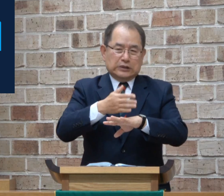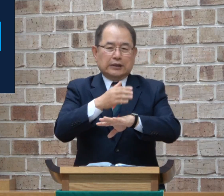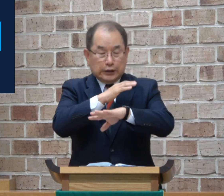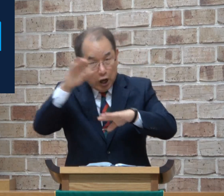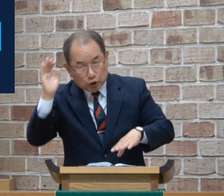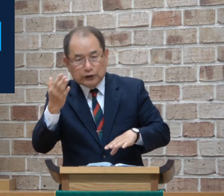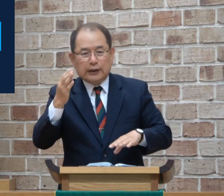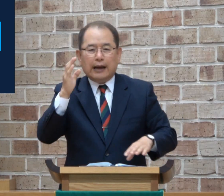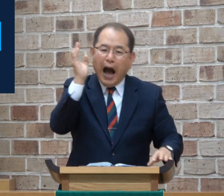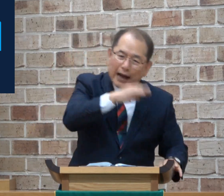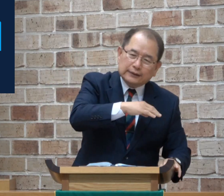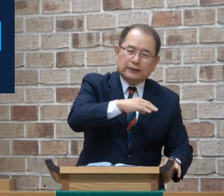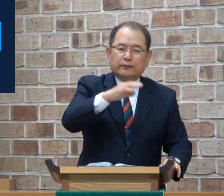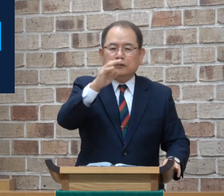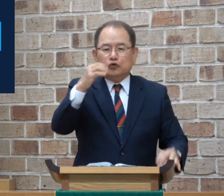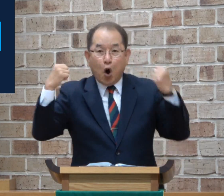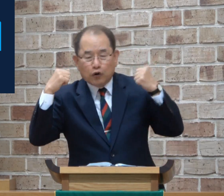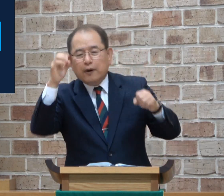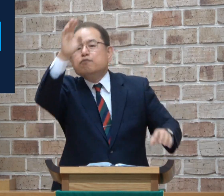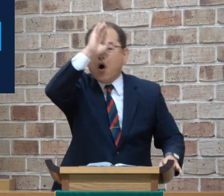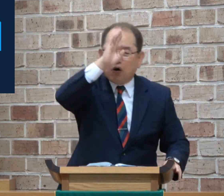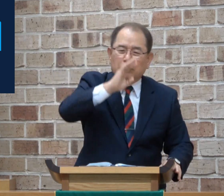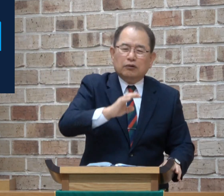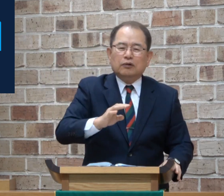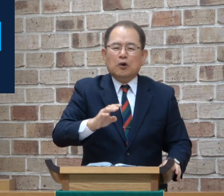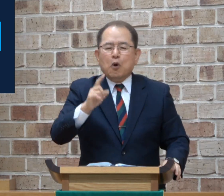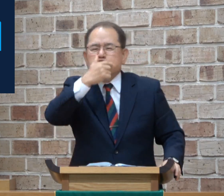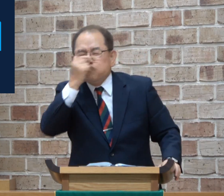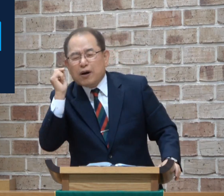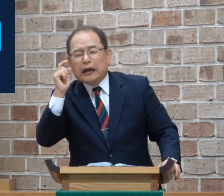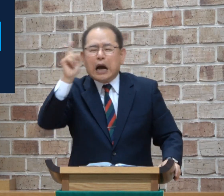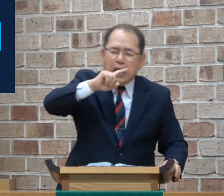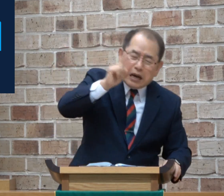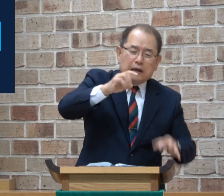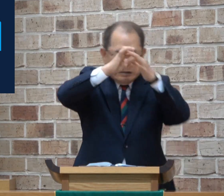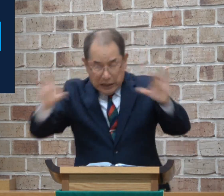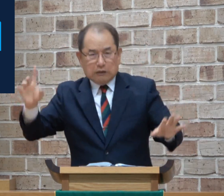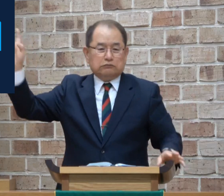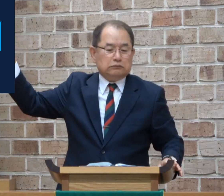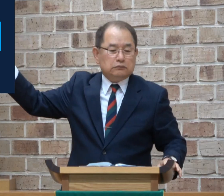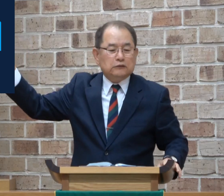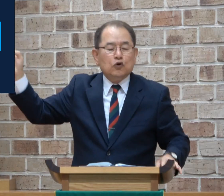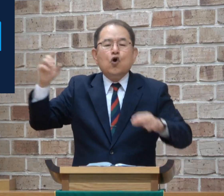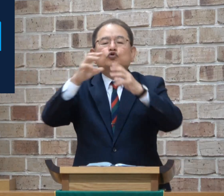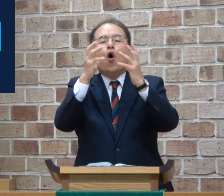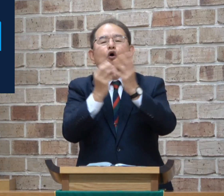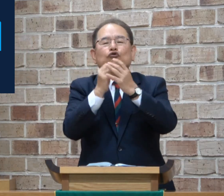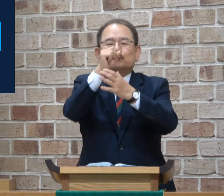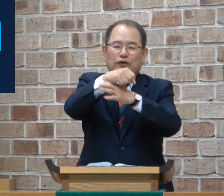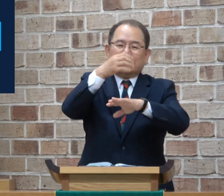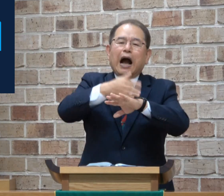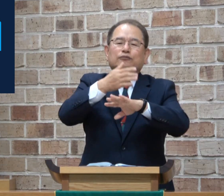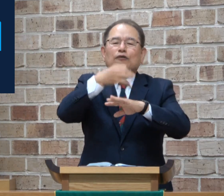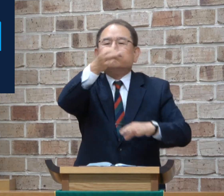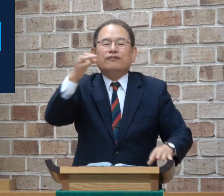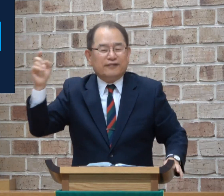때나 건강할 때나 병들었을 때나 상관없이 감사드리는 것이 성숙한 감사입니다. 쉽지